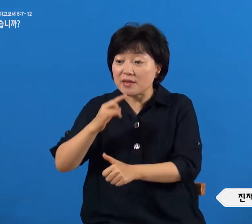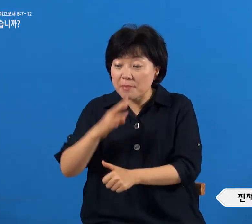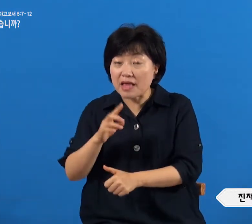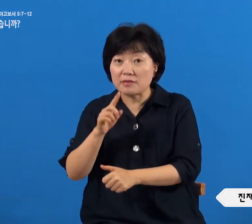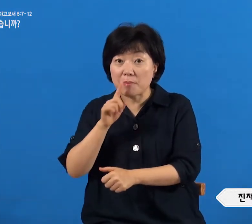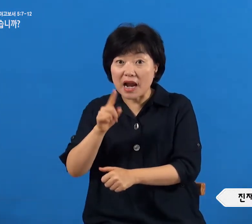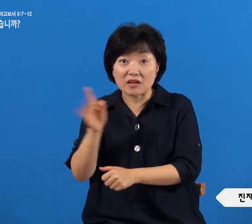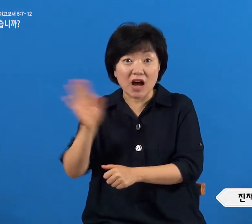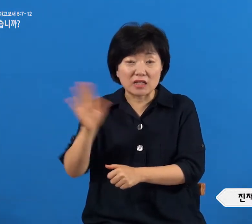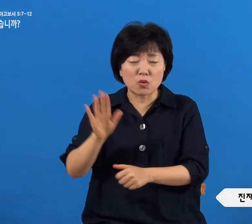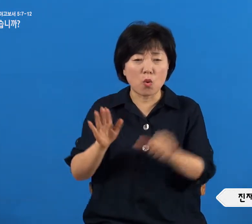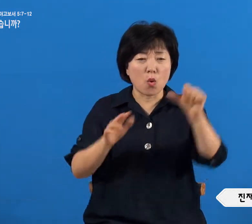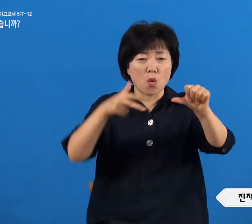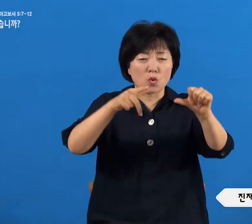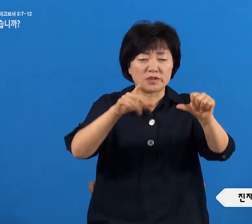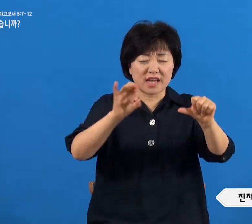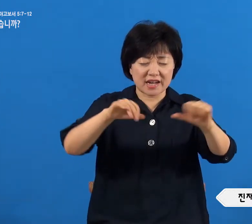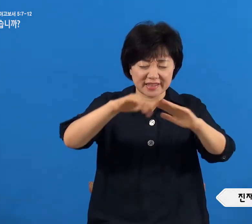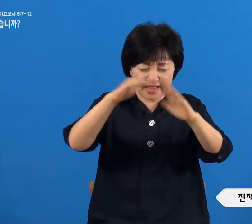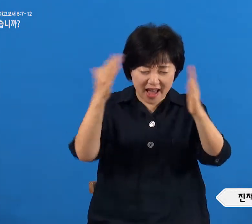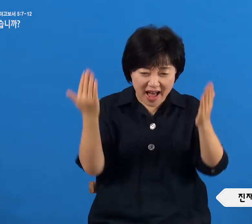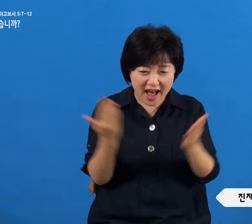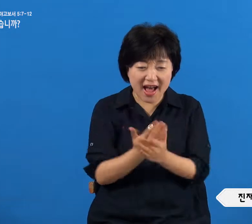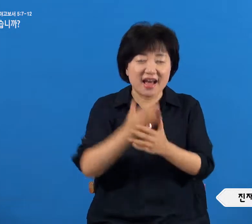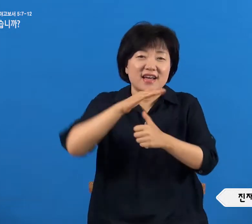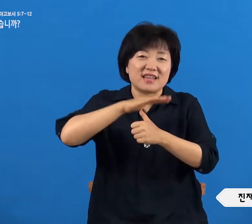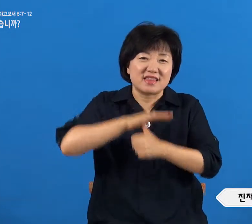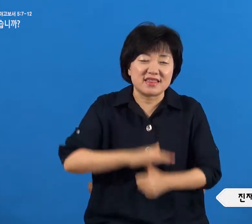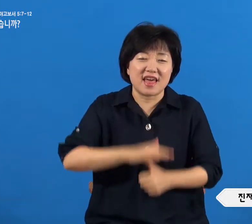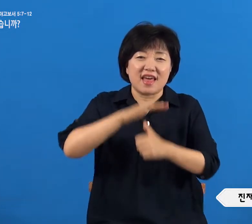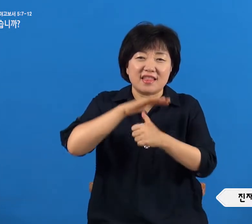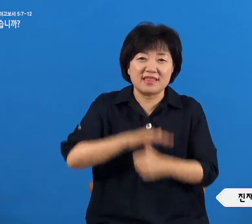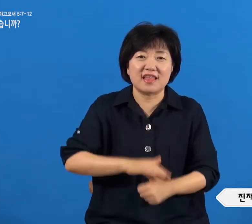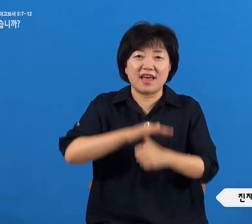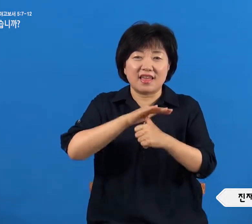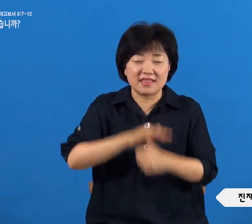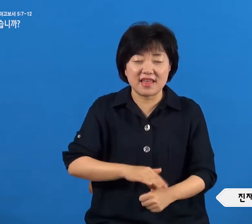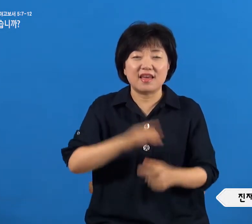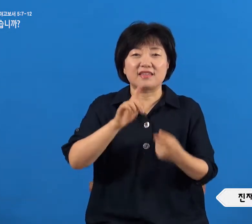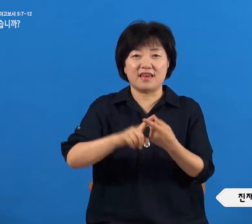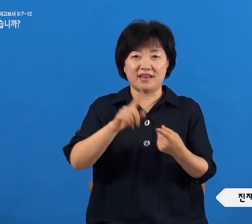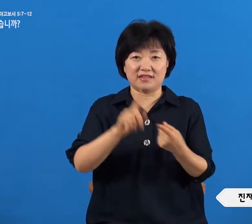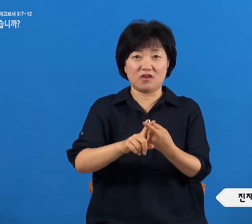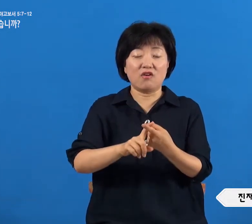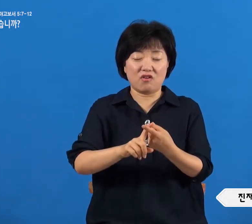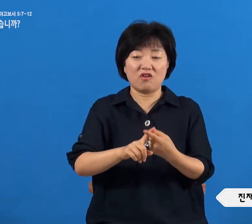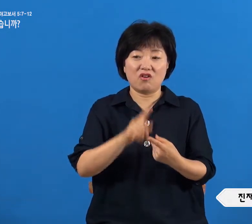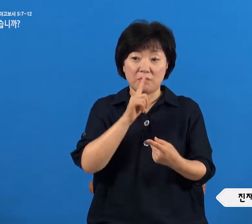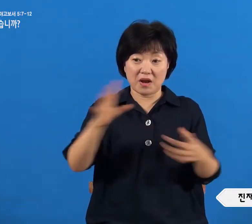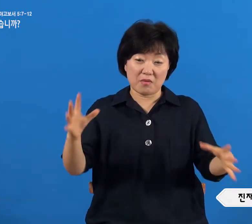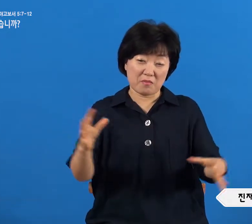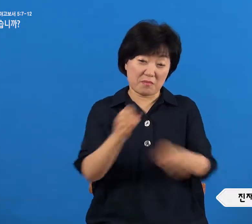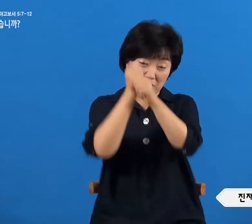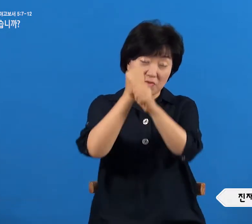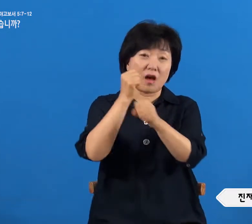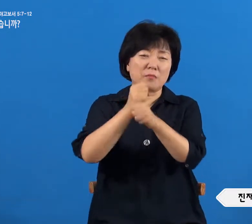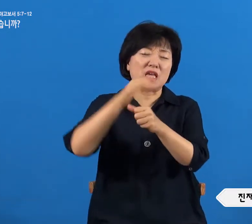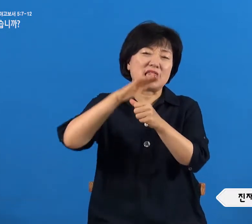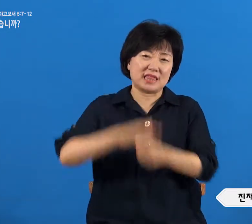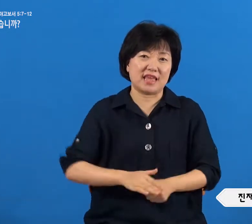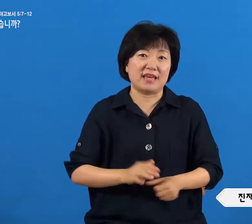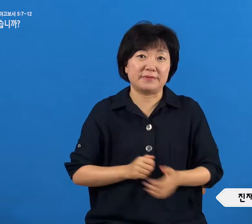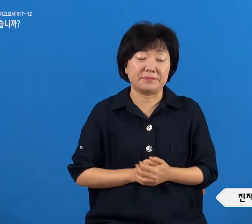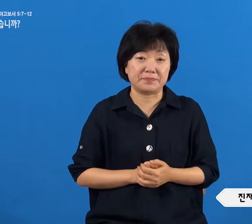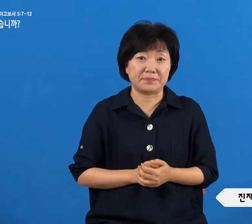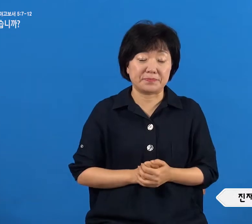계속돼서 연속되는 말씀의 한 부분으로 우리는 본문을 이해해야 합니다. 5장 1절부터는